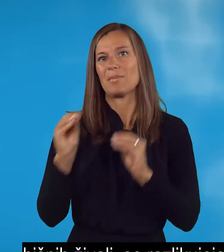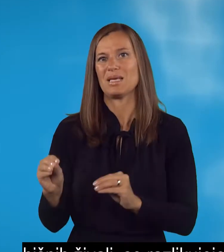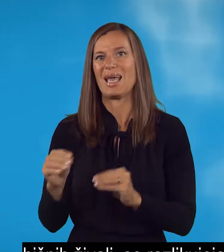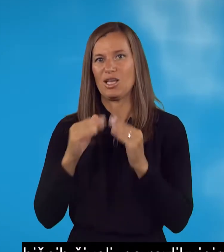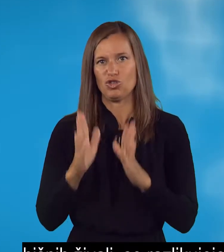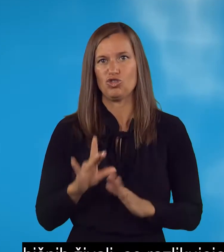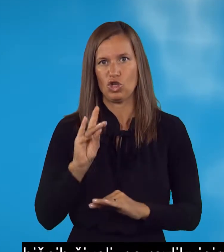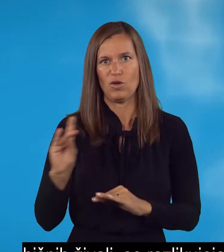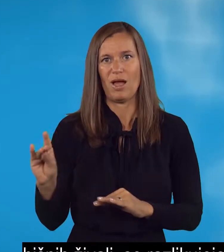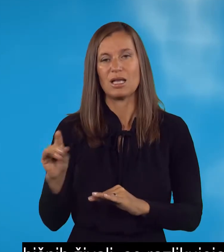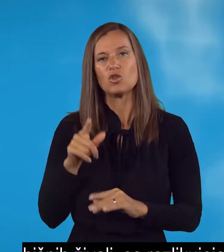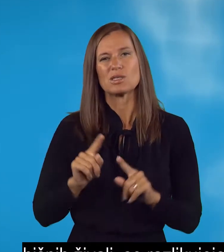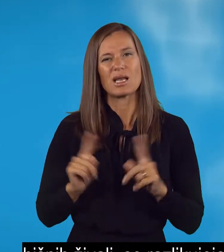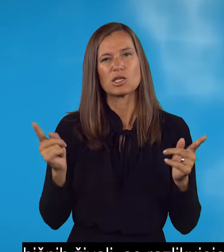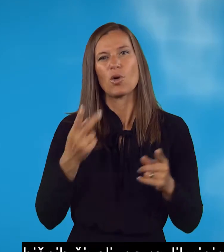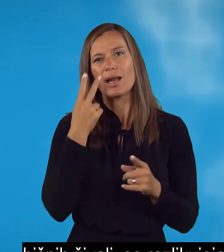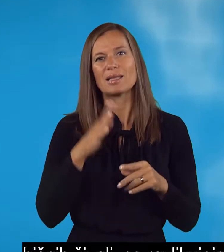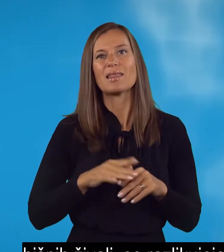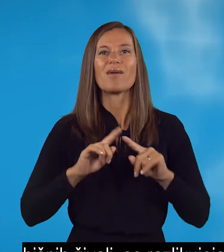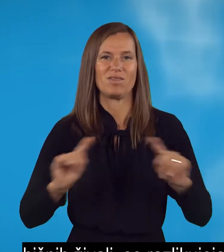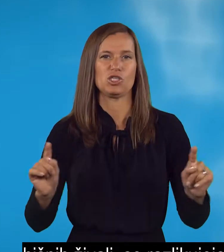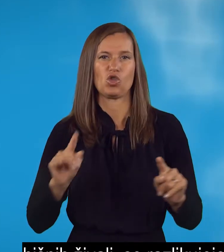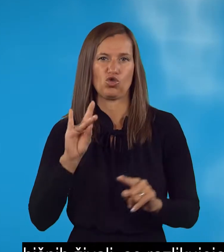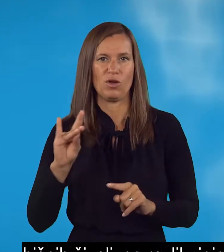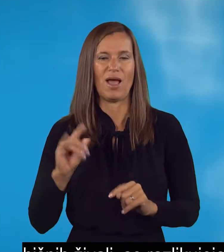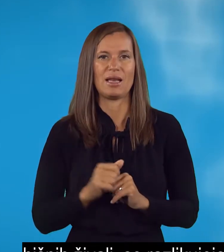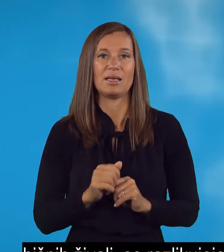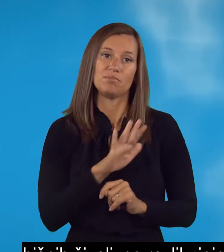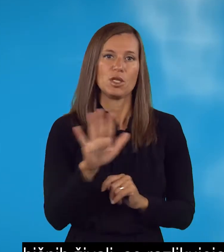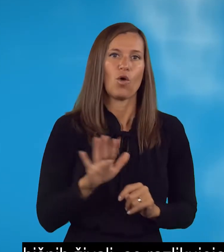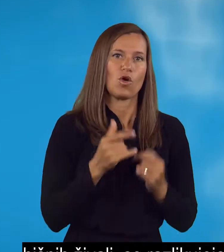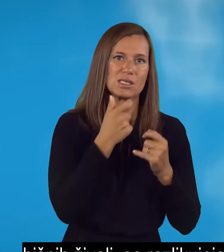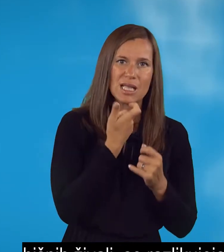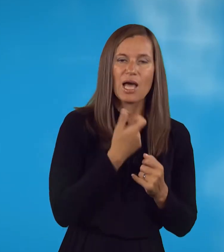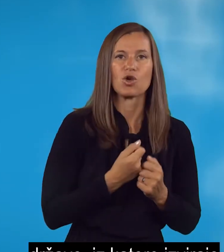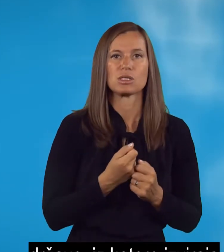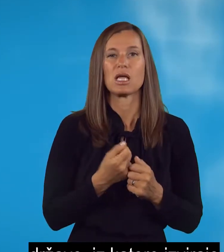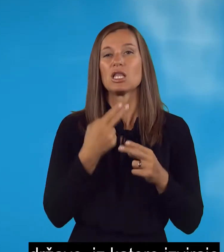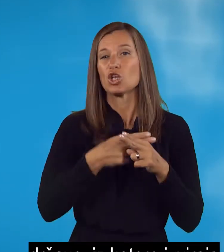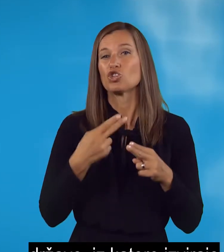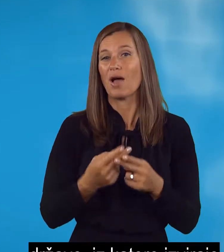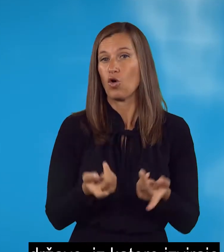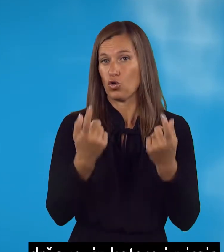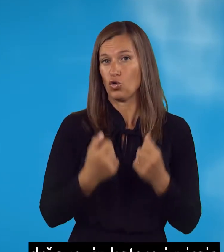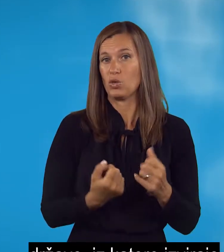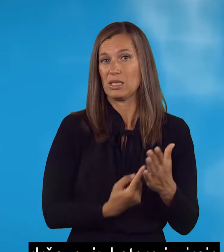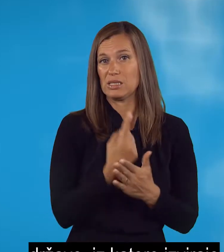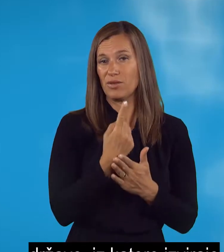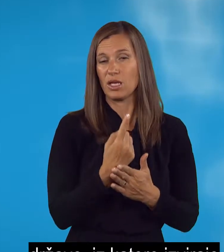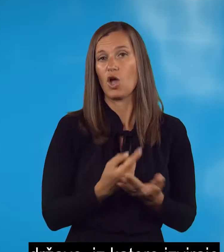živali, se razlikujejo glede na vrsto živali, njihovo starost, državo, iz katere izvirajo ali